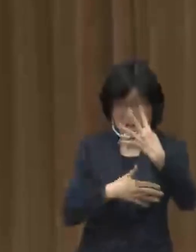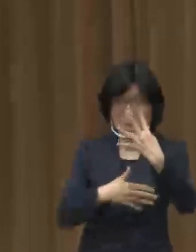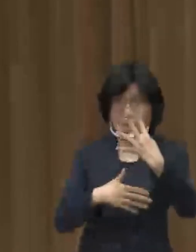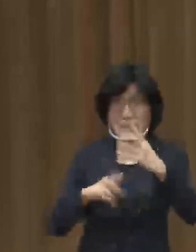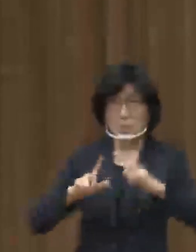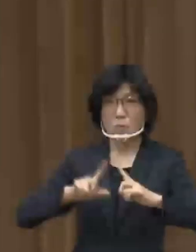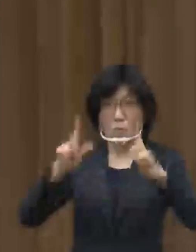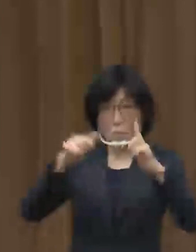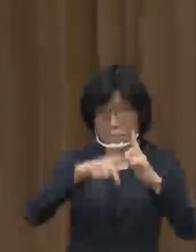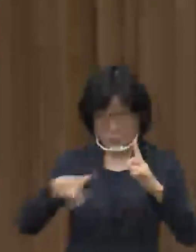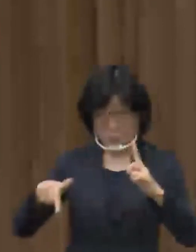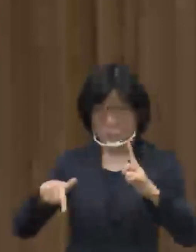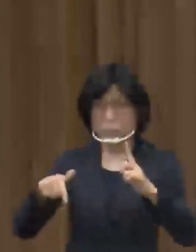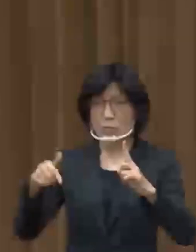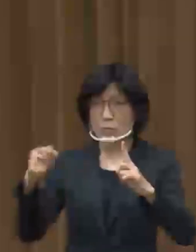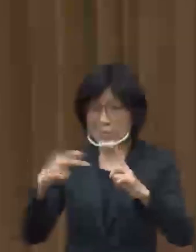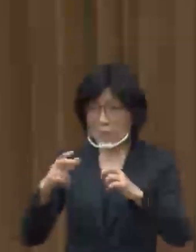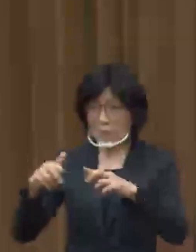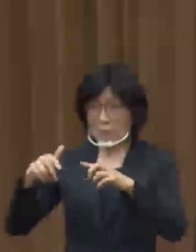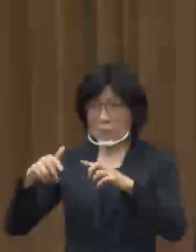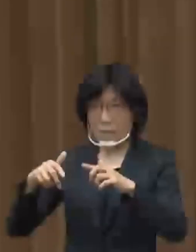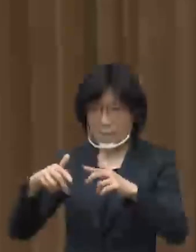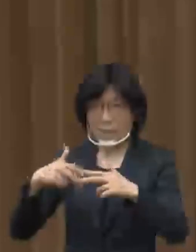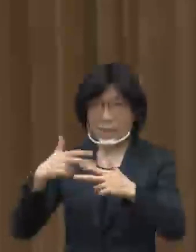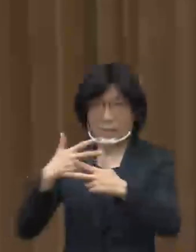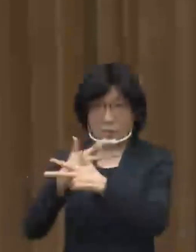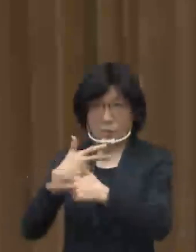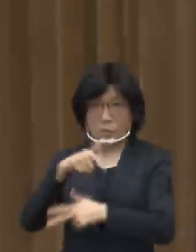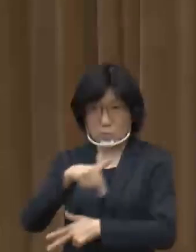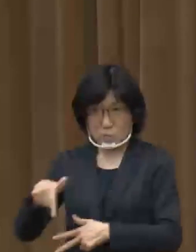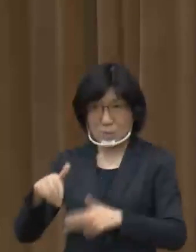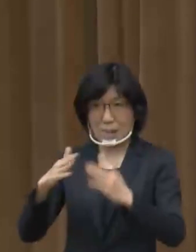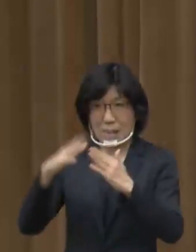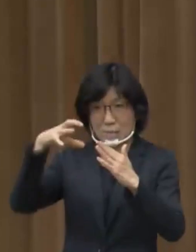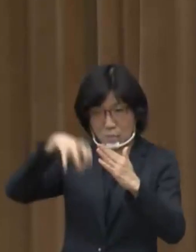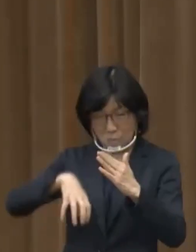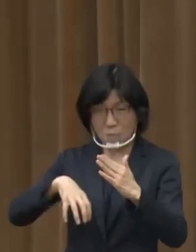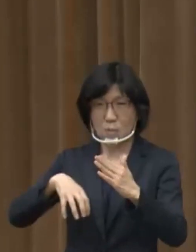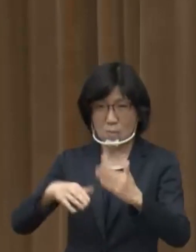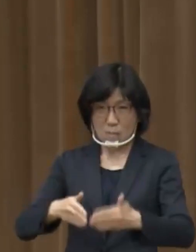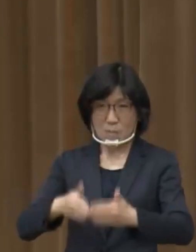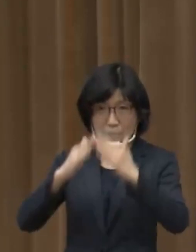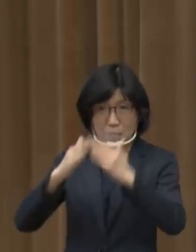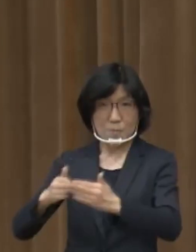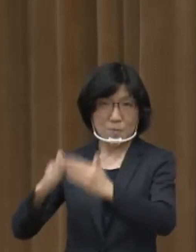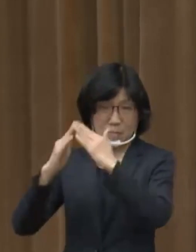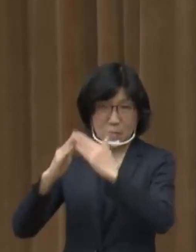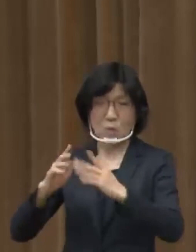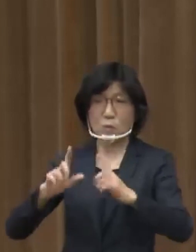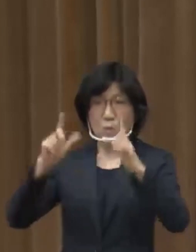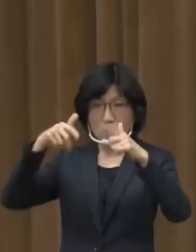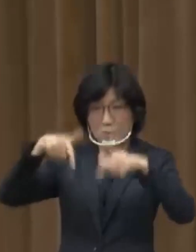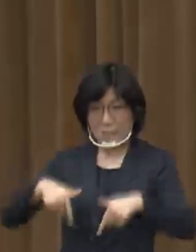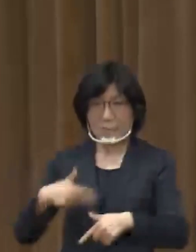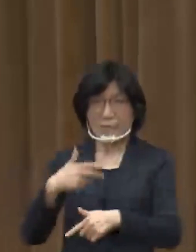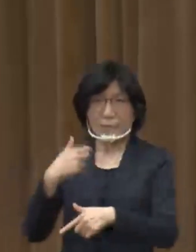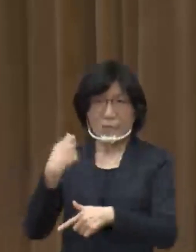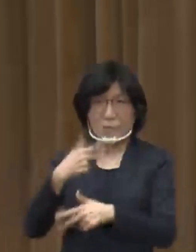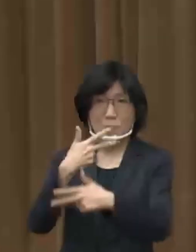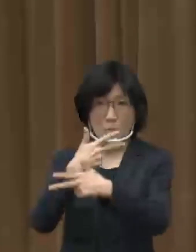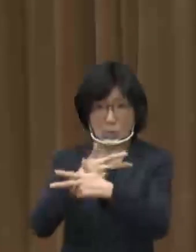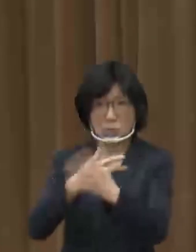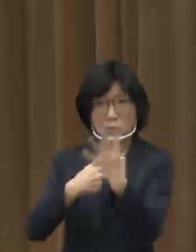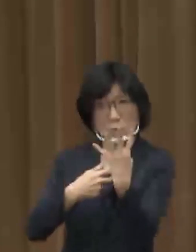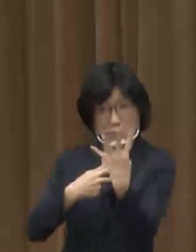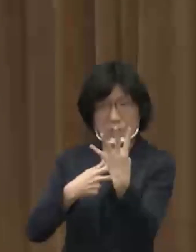部会場と北部会場を開設し、東西南北の4カ所体制といた